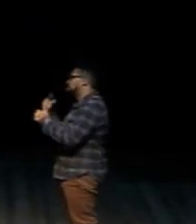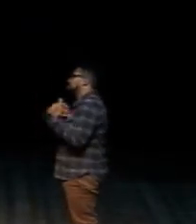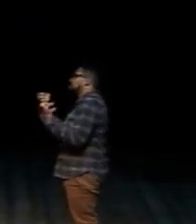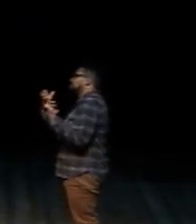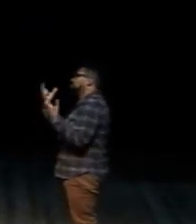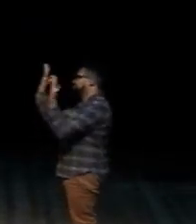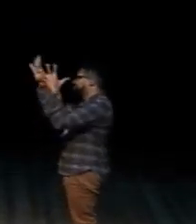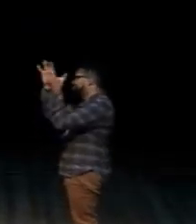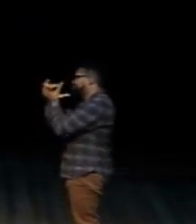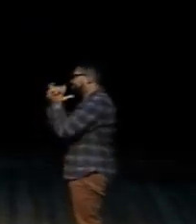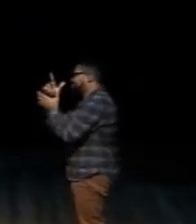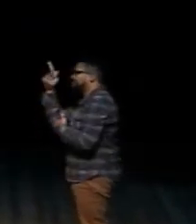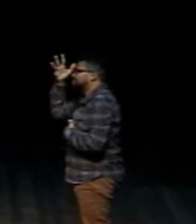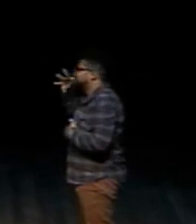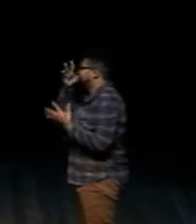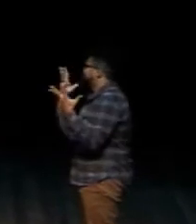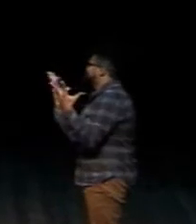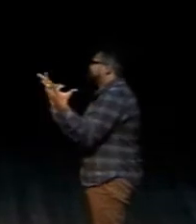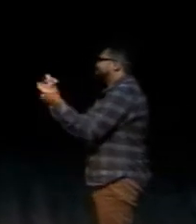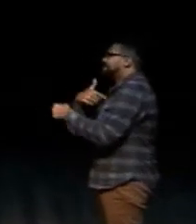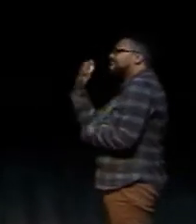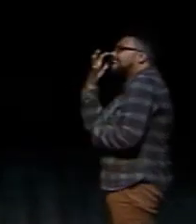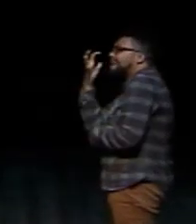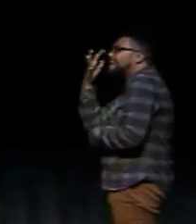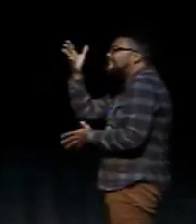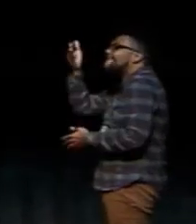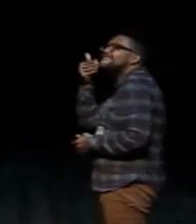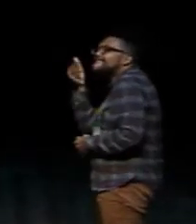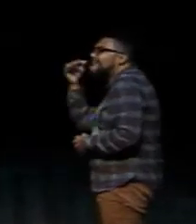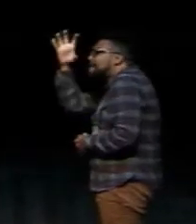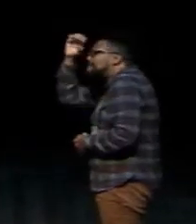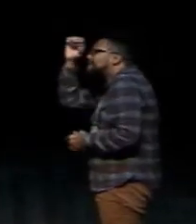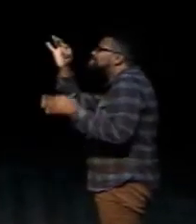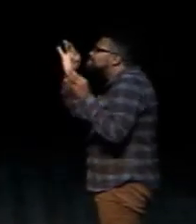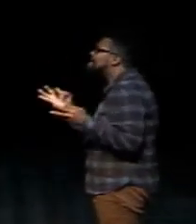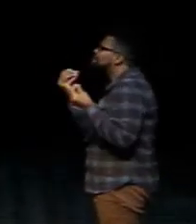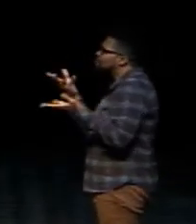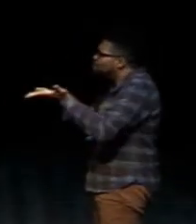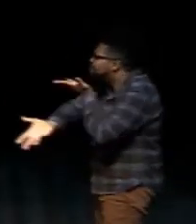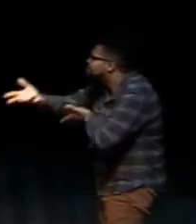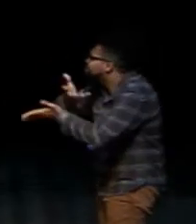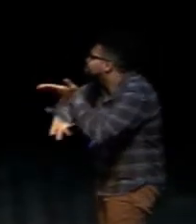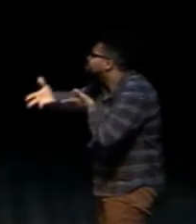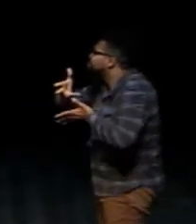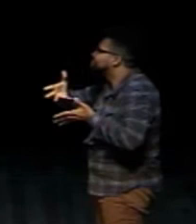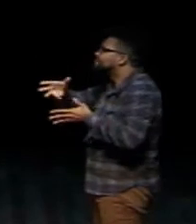Bem, primeiramente eu gostaria de parabenizar pela sua excelente fala. Aprendi muito a partir dessa interação